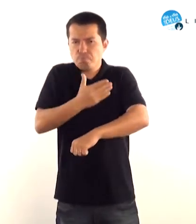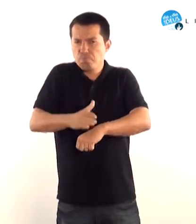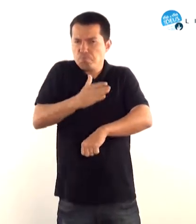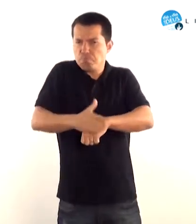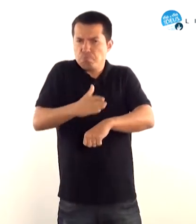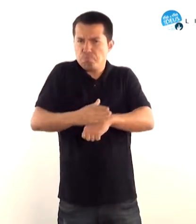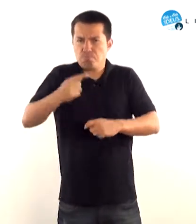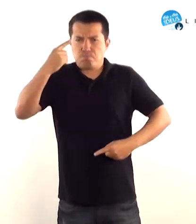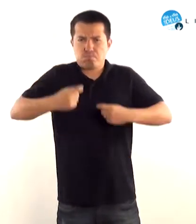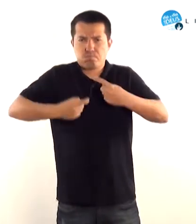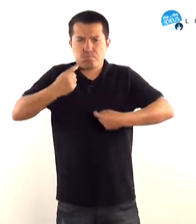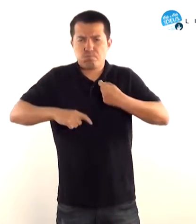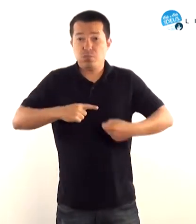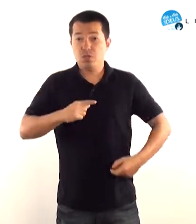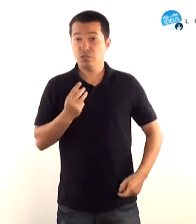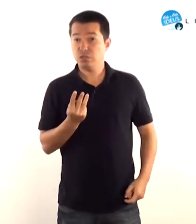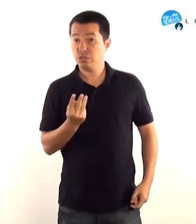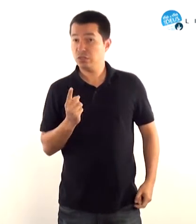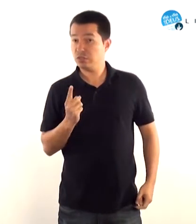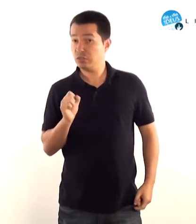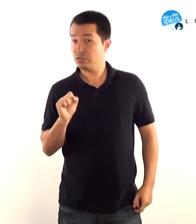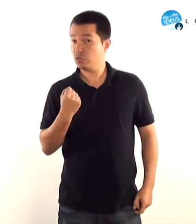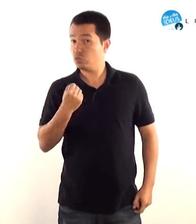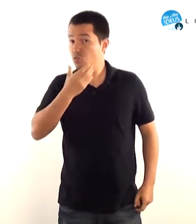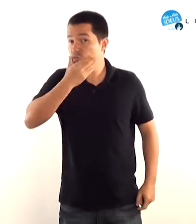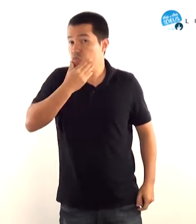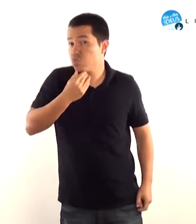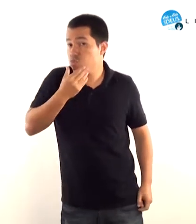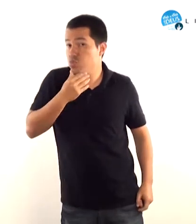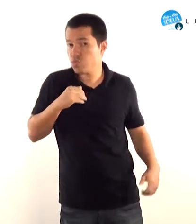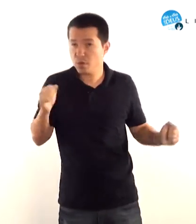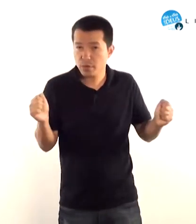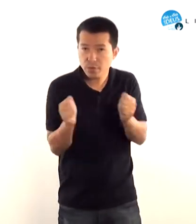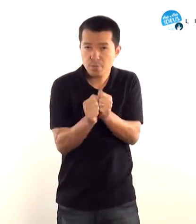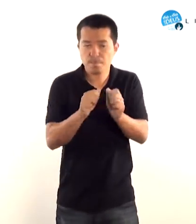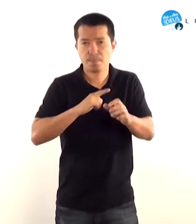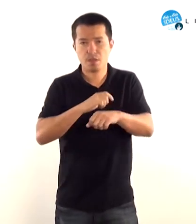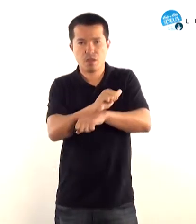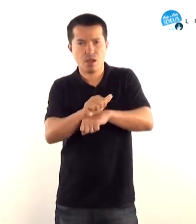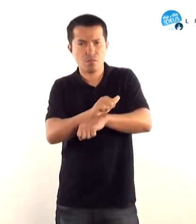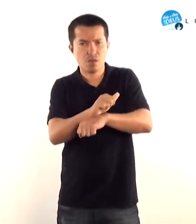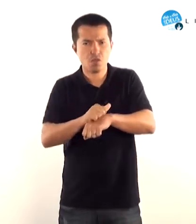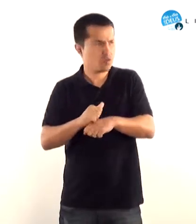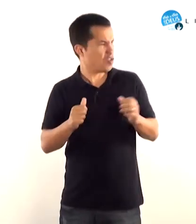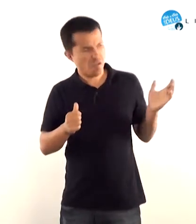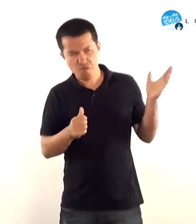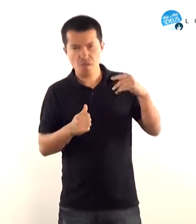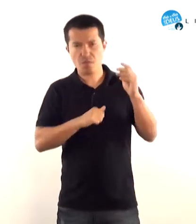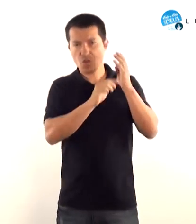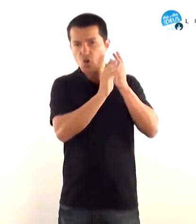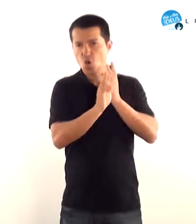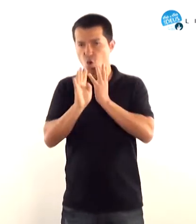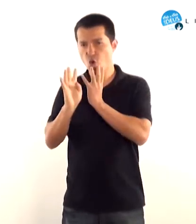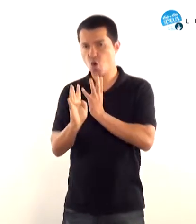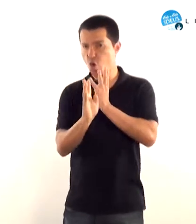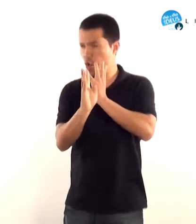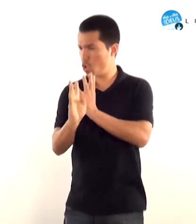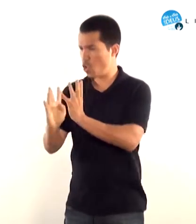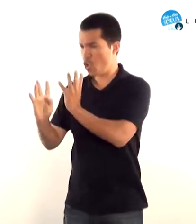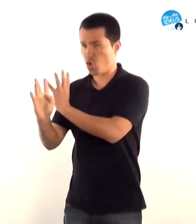eram 318 ao todo. E Abraão foi com eles, perseguindo os 4 reis até a cidade de